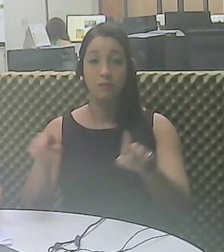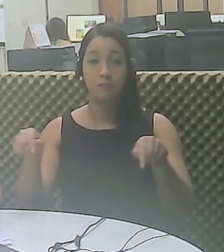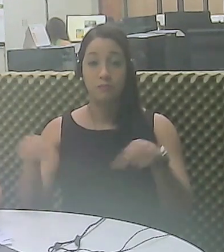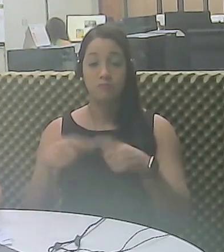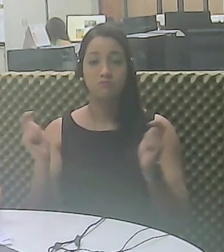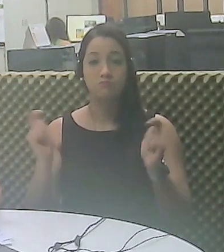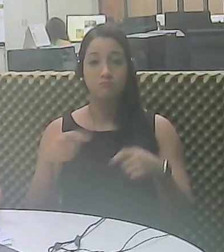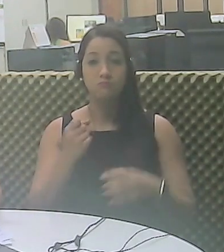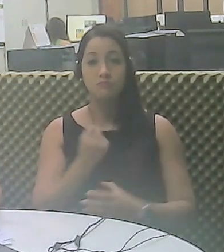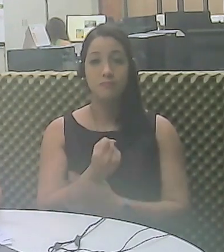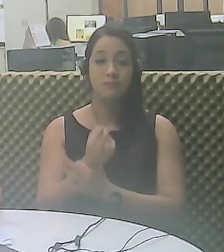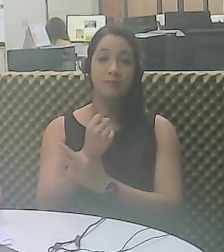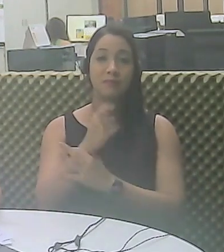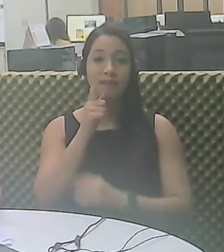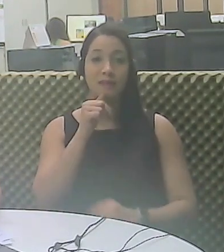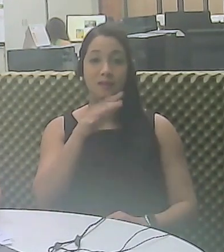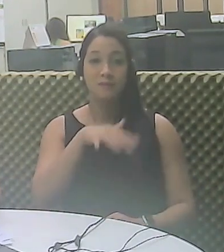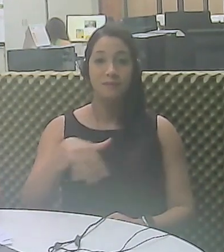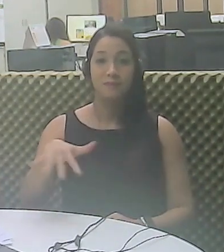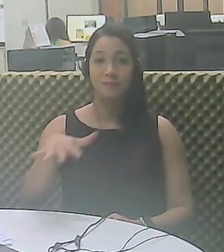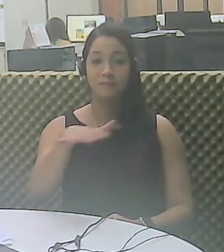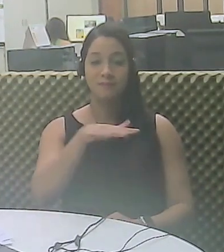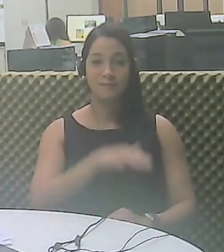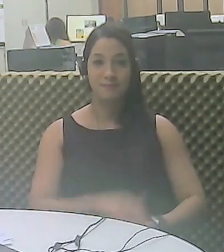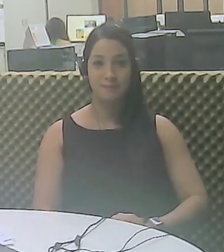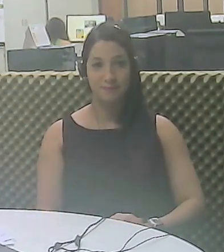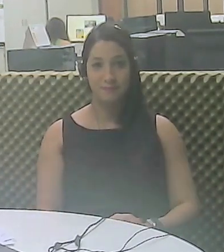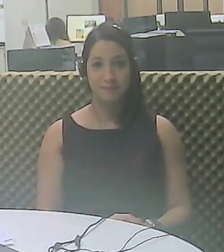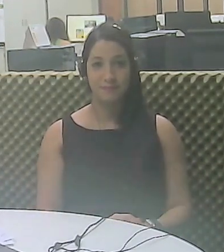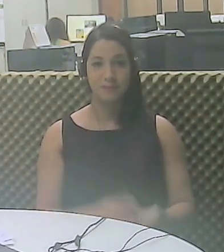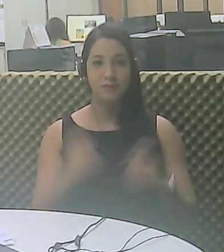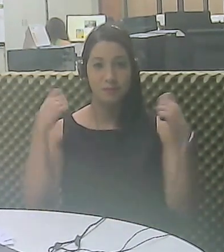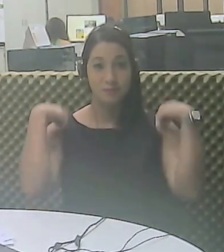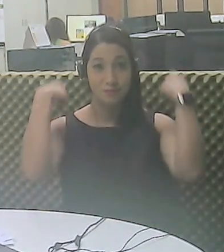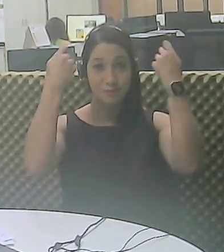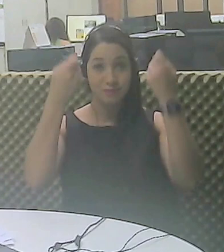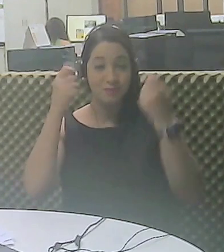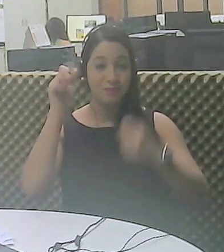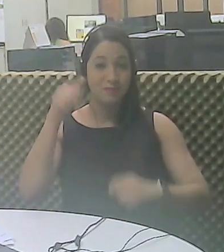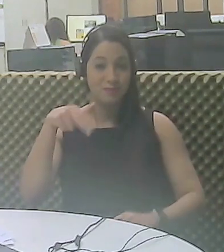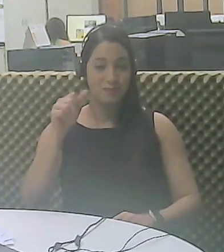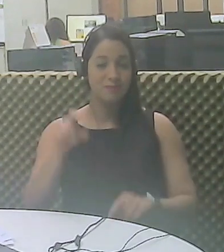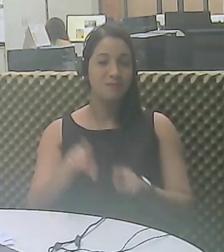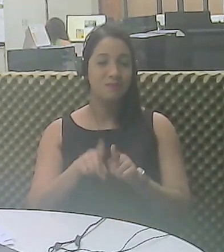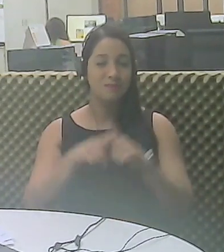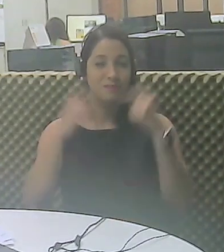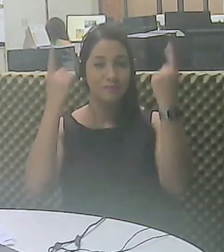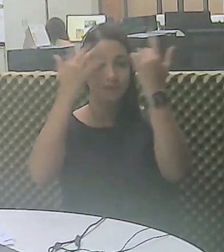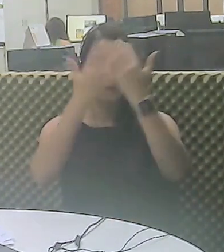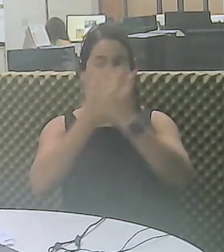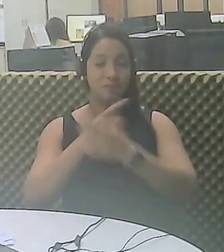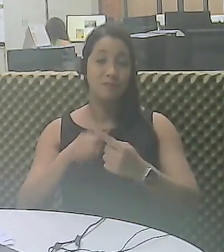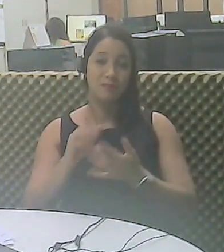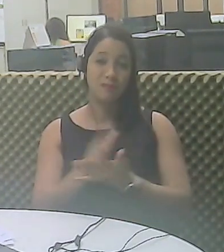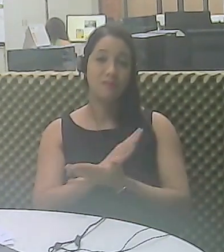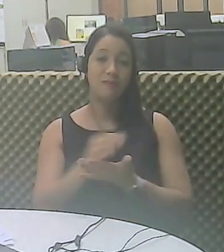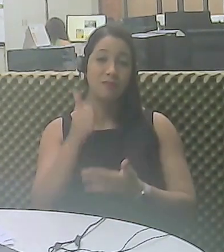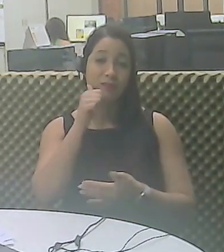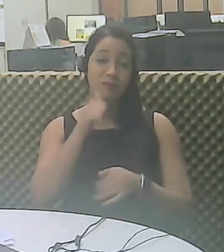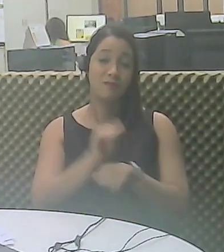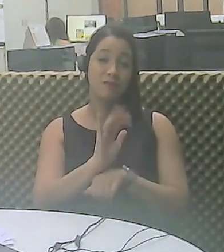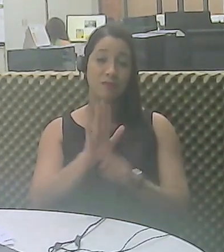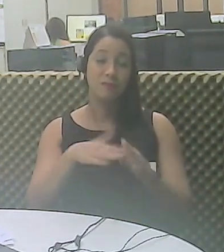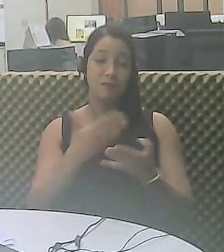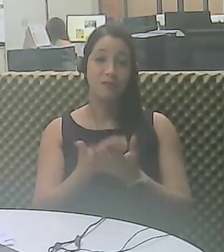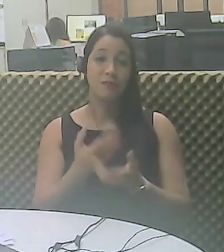é garantir a segurança hídrica da região. Essa é a capa de chuva da Ana, mas ela também é uma capa de invisibilidade. Às vezes a Ana não aparece